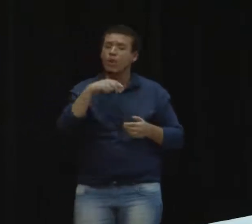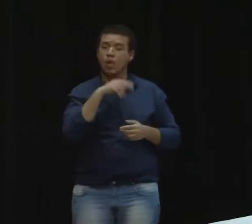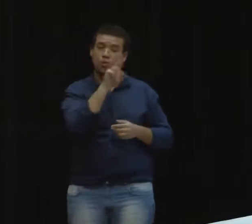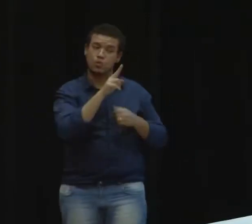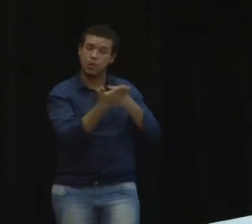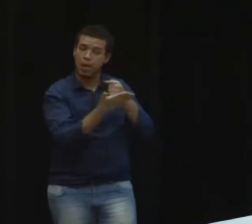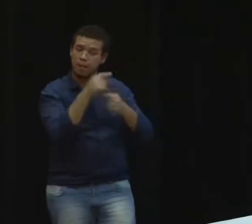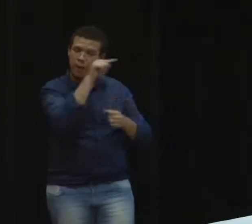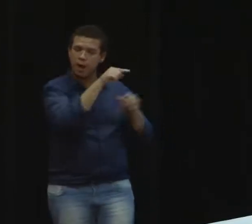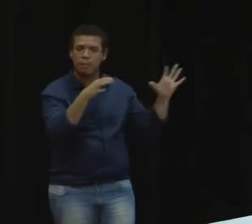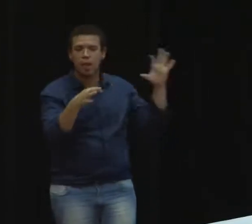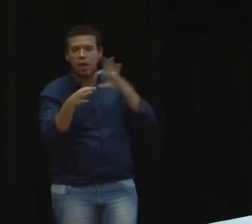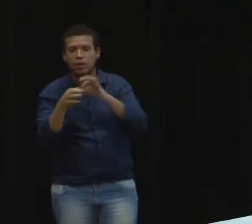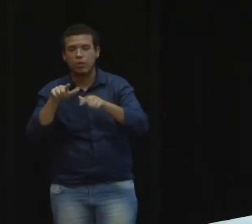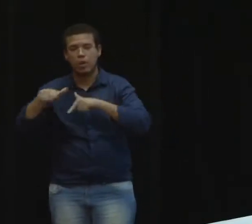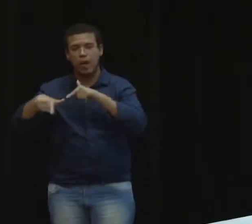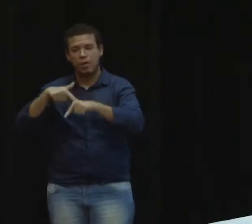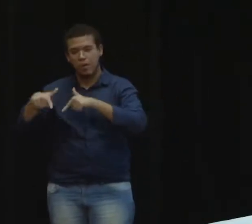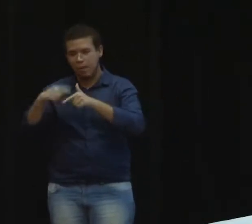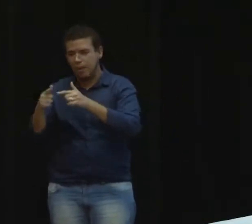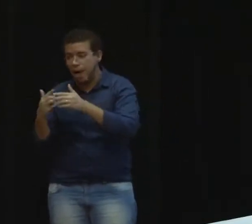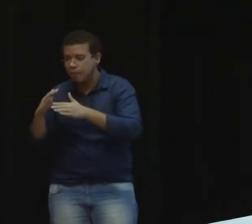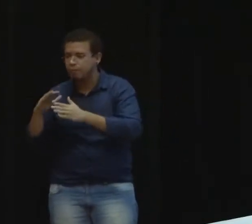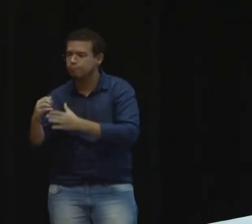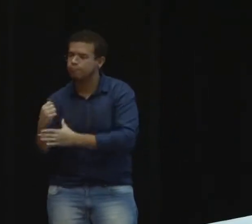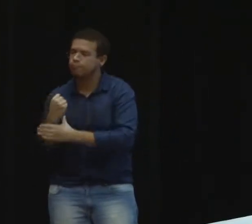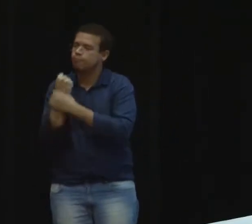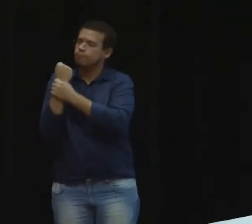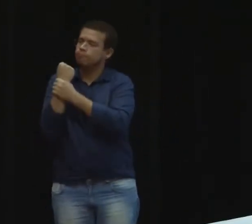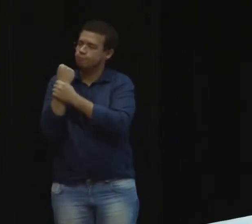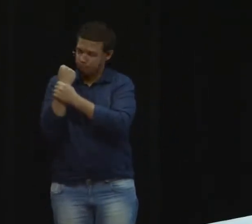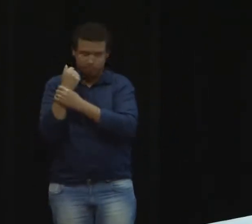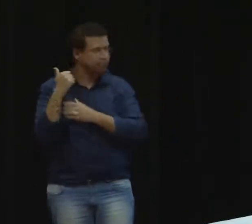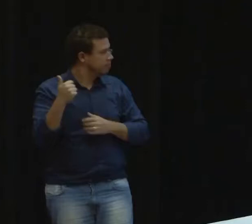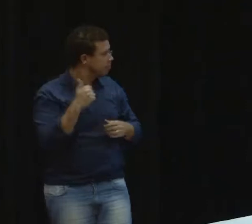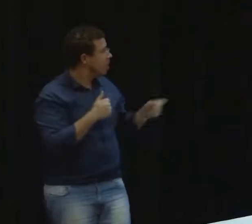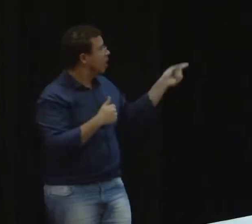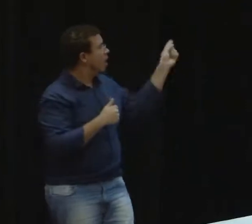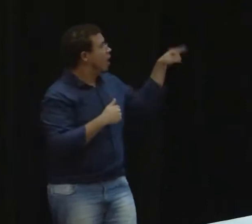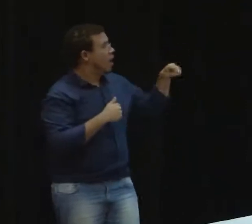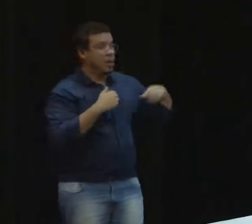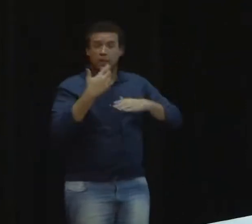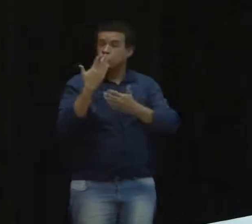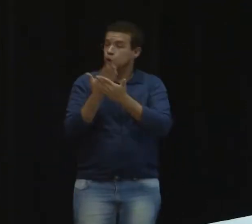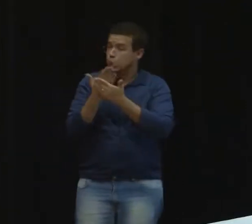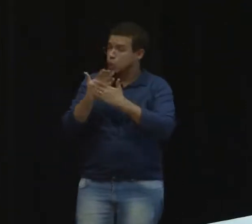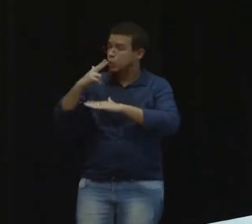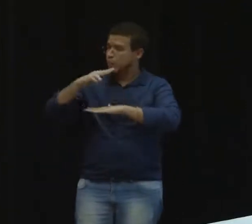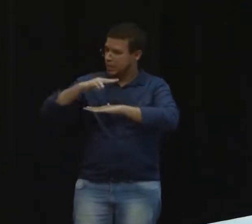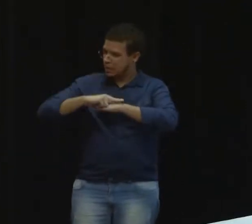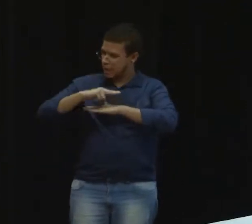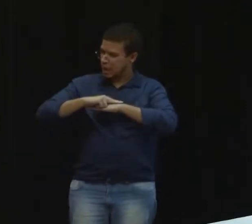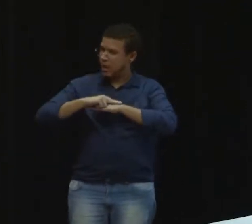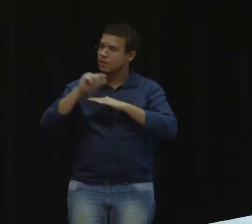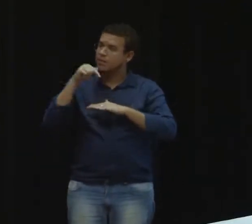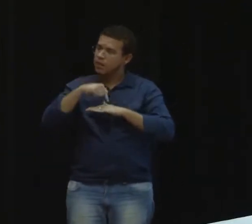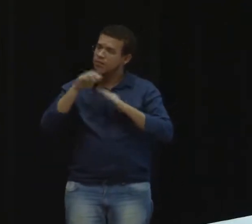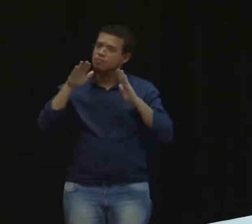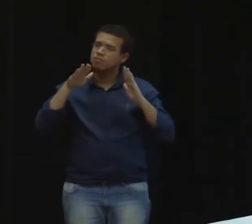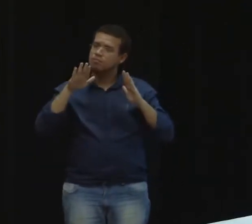Lodge. Essa foi uma das bases do meu trabalho e que me deu uma segurança para estudar. O